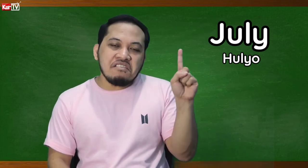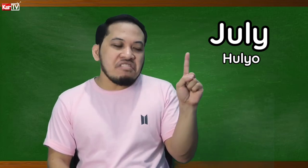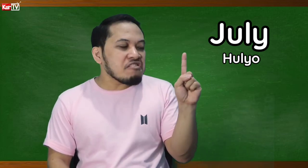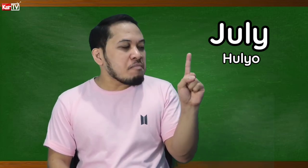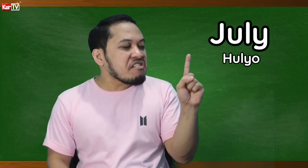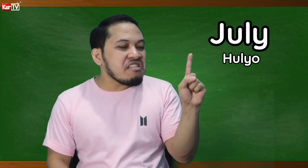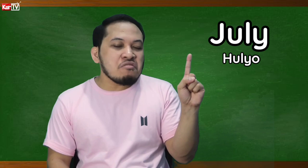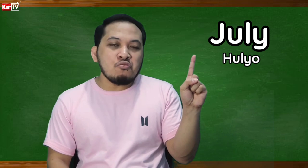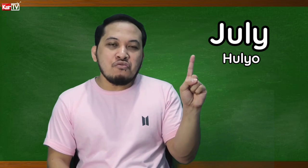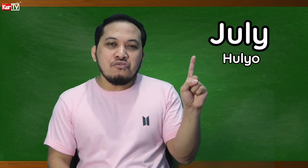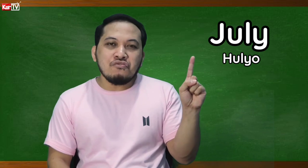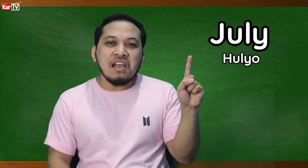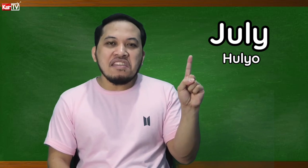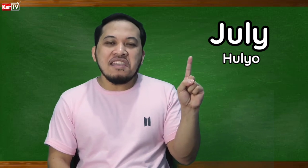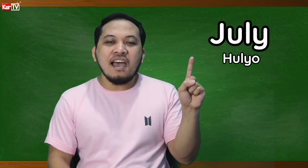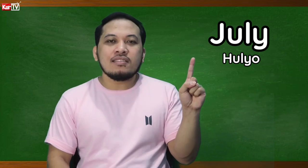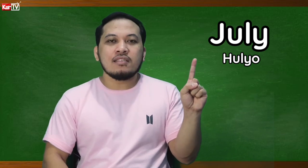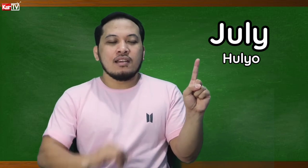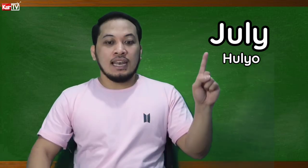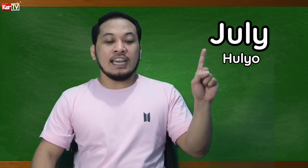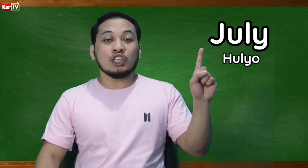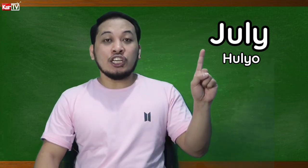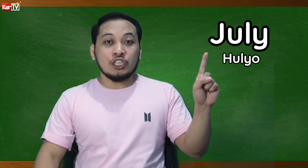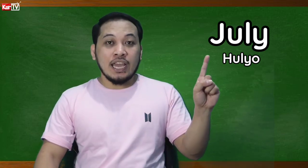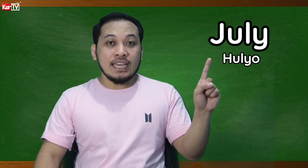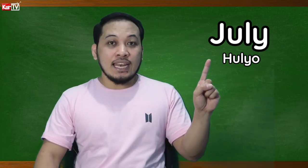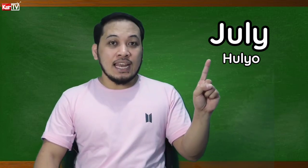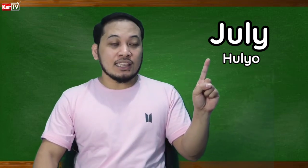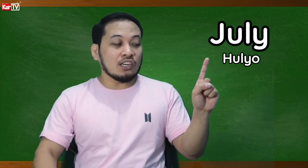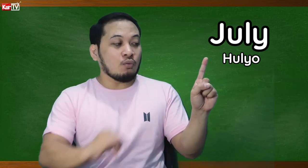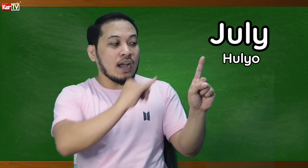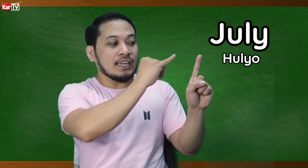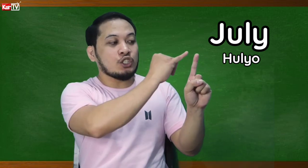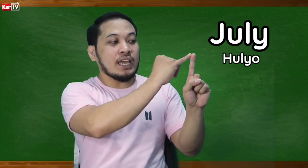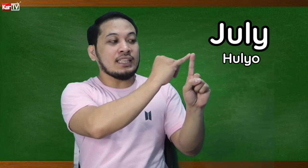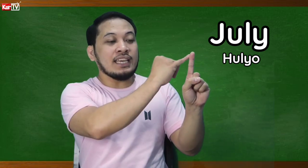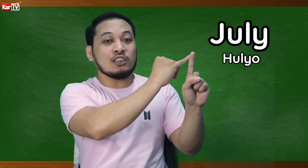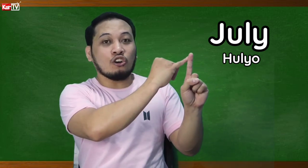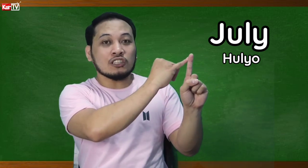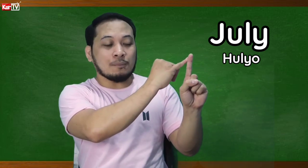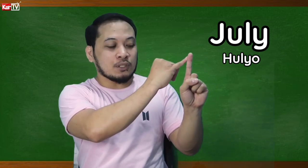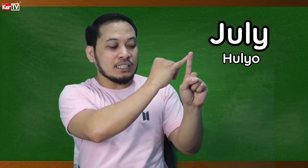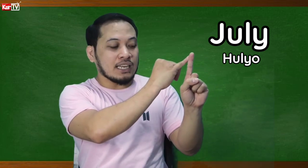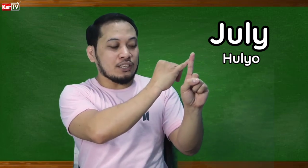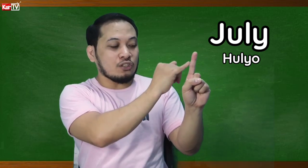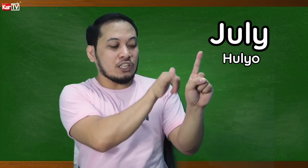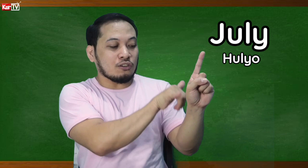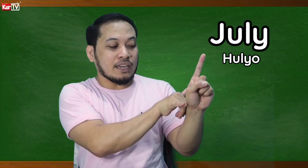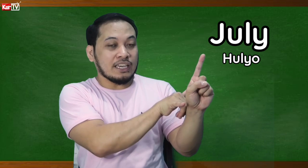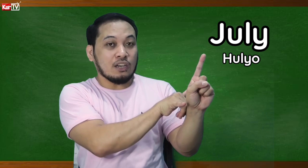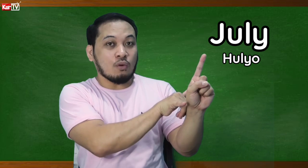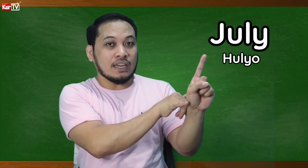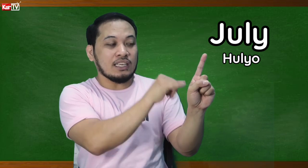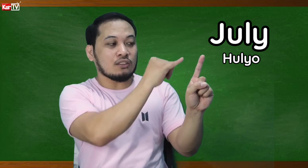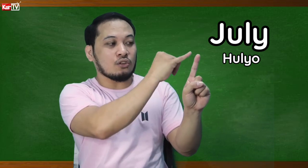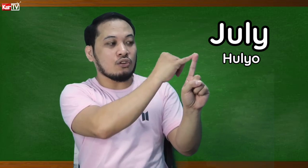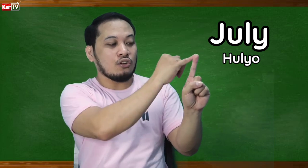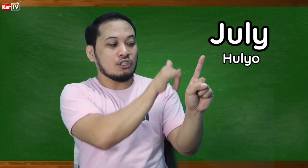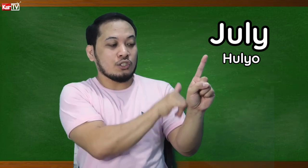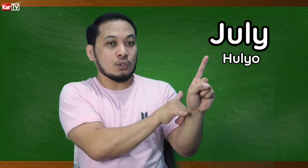index finger, ituro nyo lang yan. Letter J and letter Y. J dito, tapos islide nyo dito, magiging Y dito.